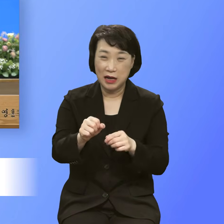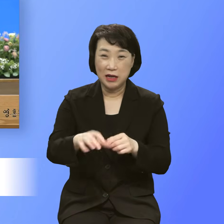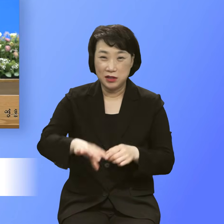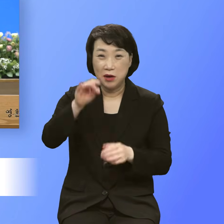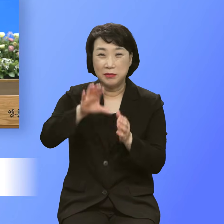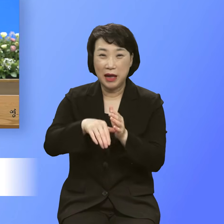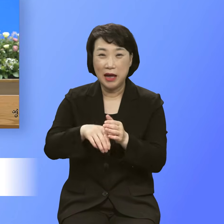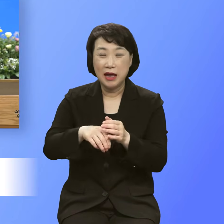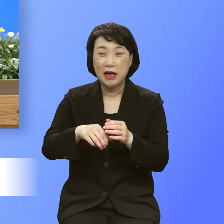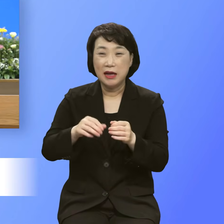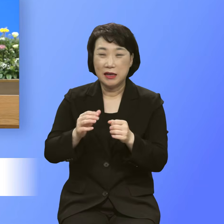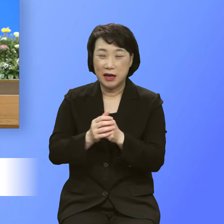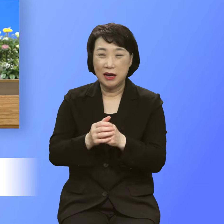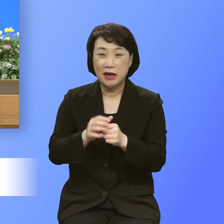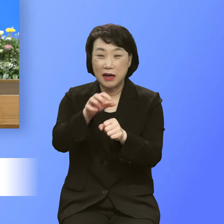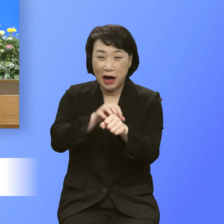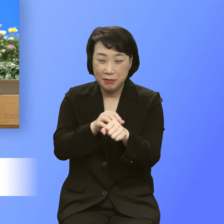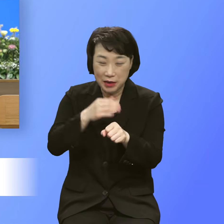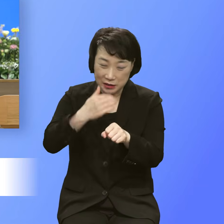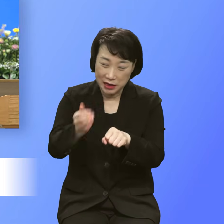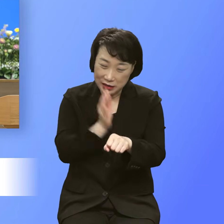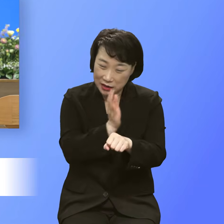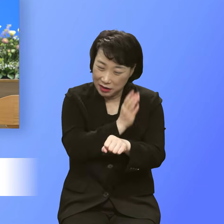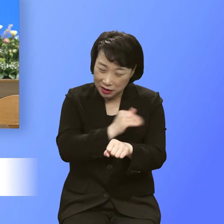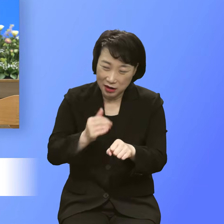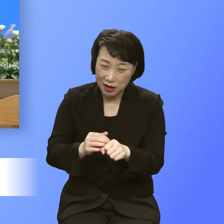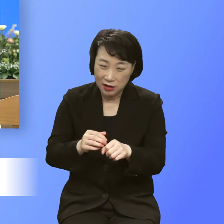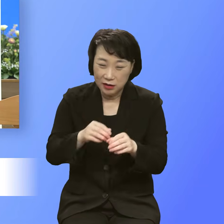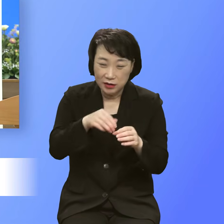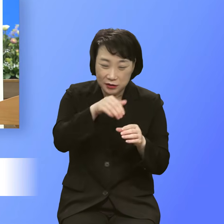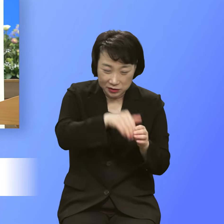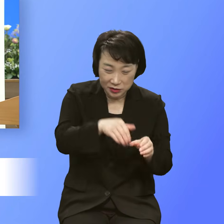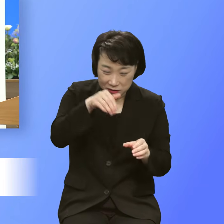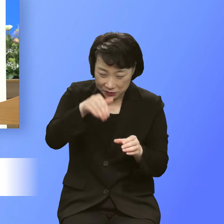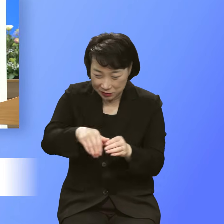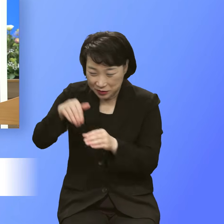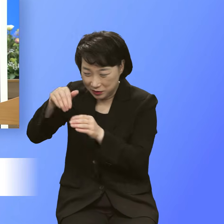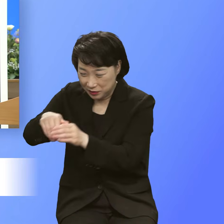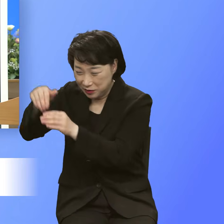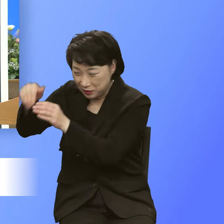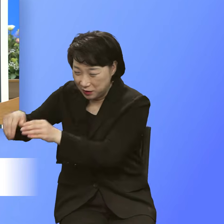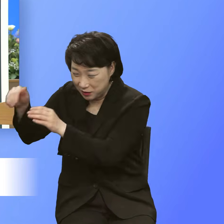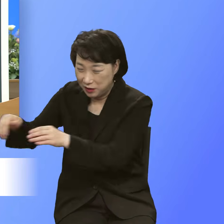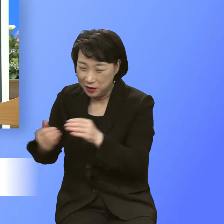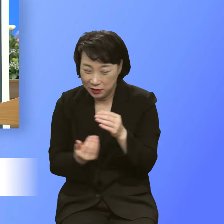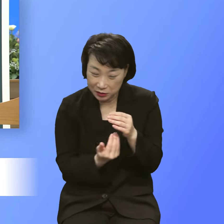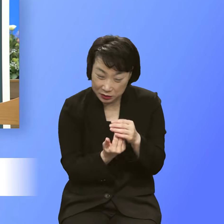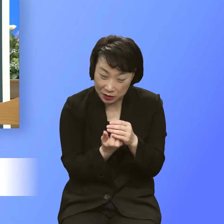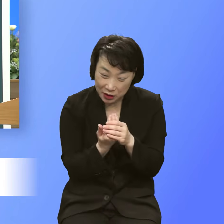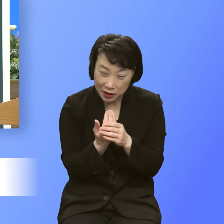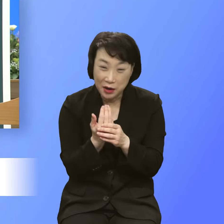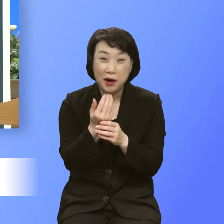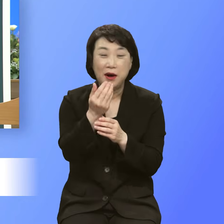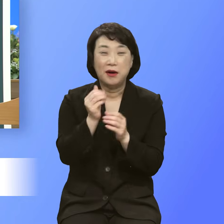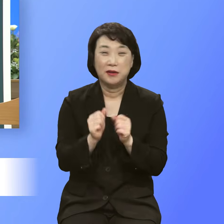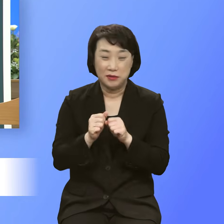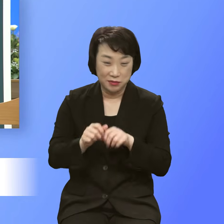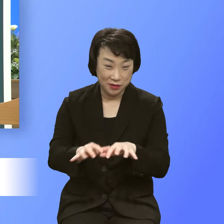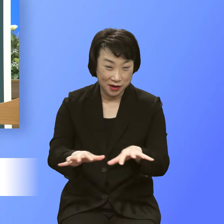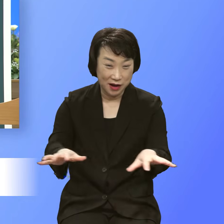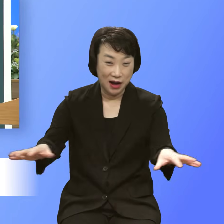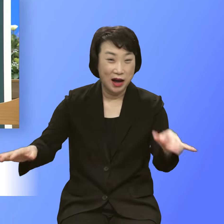자르고 여기 잘라서 심어놨는데 뿌리가 내리는 눈이 생겨서 싹이 나고, 어떻게 감자는 왜 싹이 그렇게